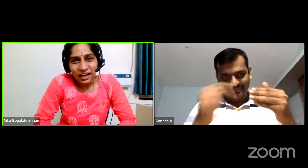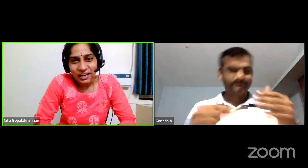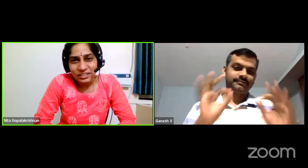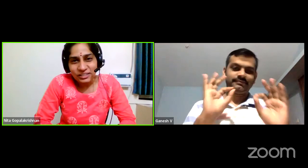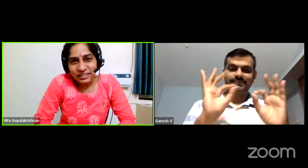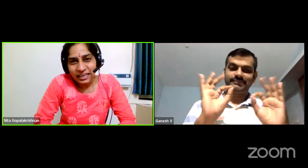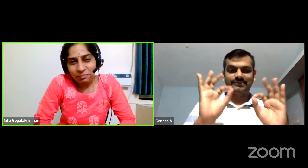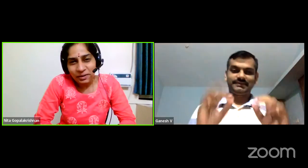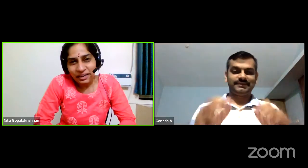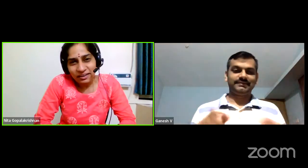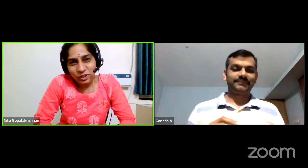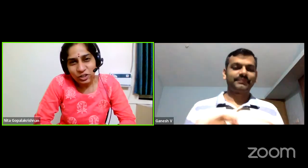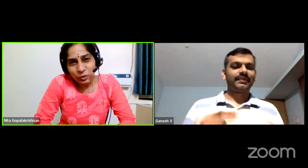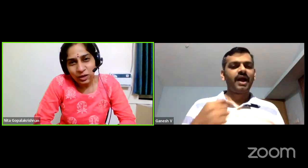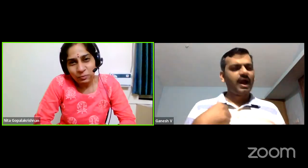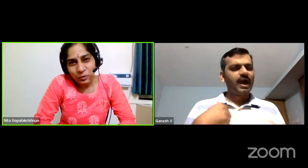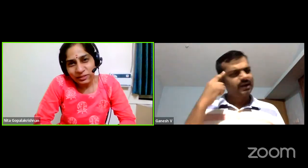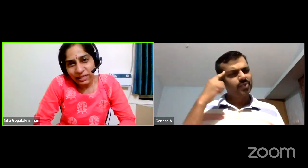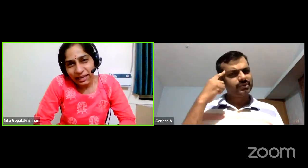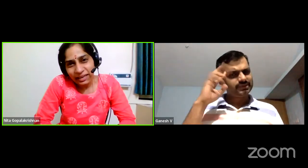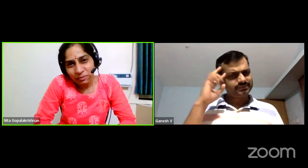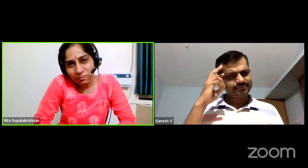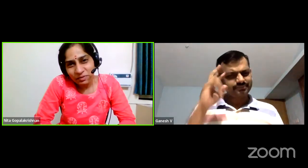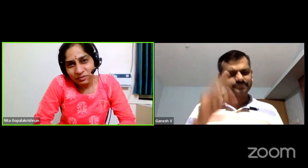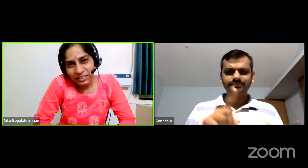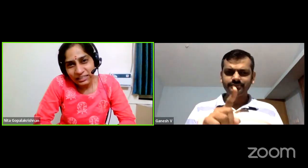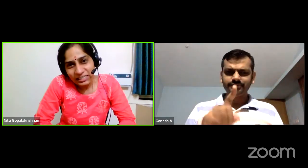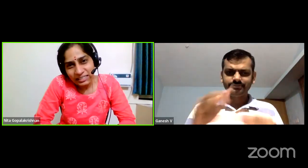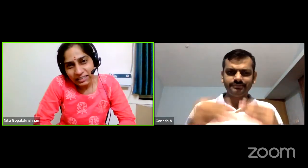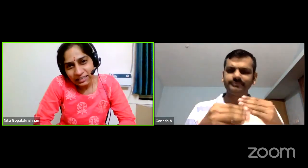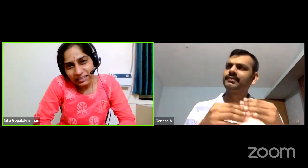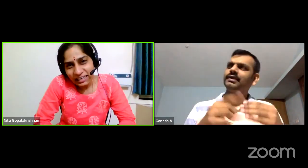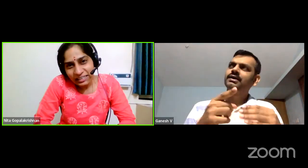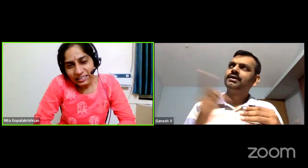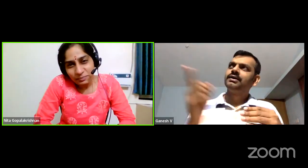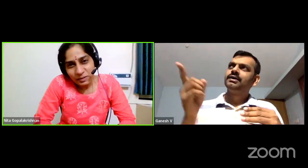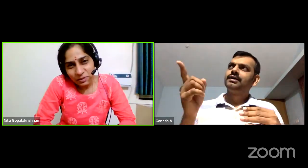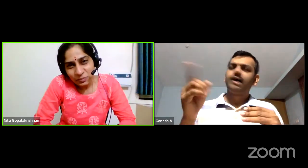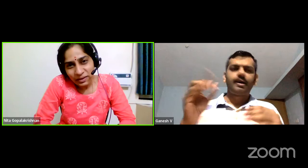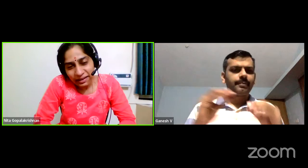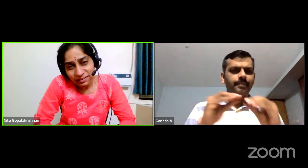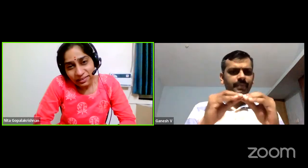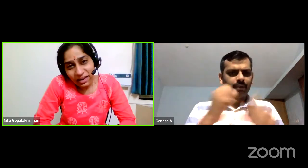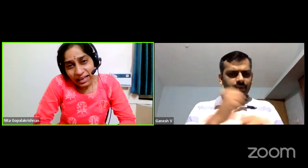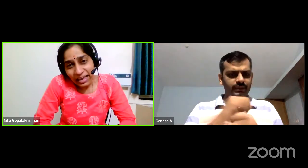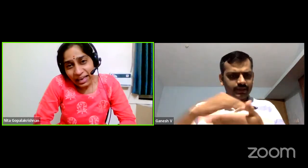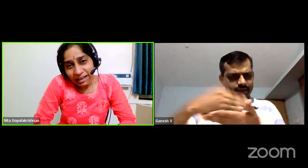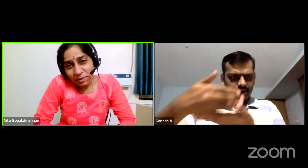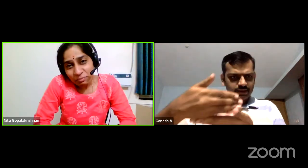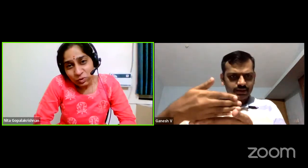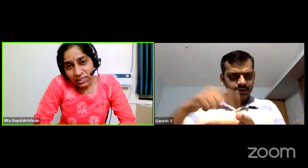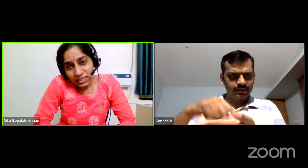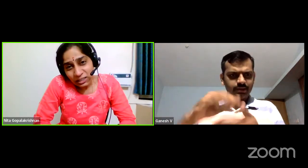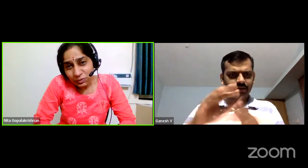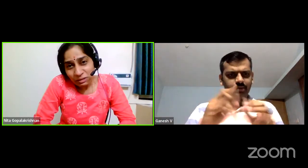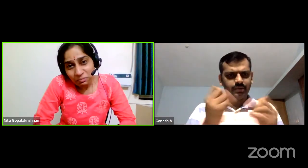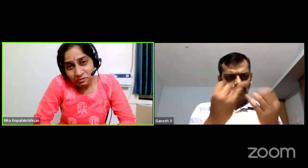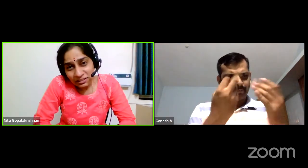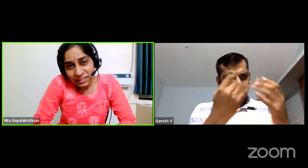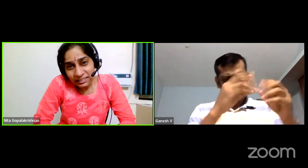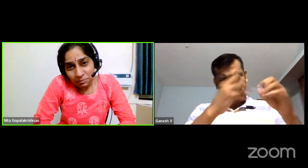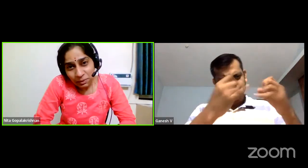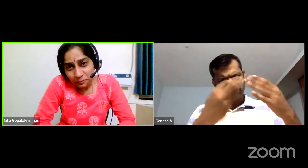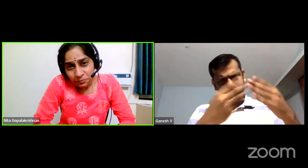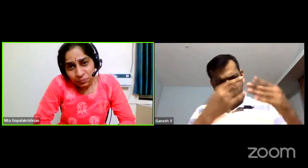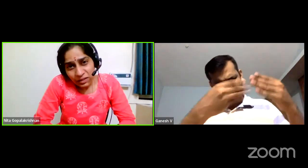प्रभु जी, आज जितने आपने श्लोक हमको बताए हैं भगवद गीता से, सब समझ में आया। एक मैं पूछना चाहता हूं कि